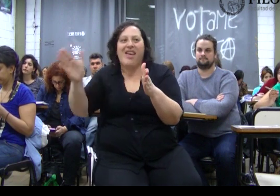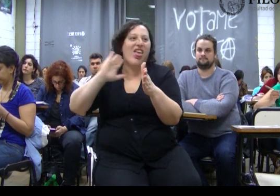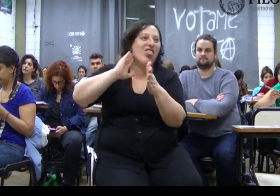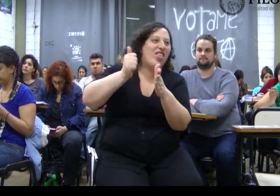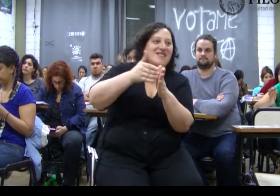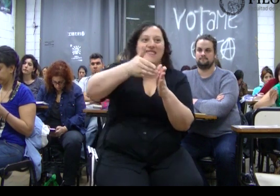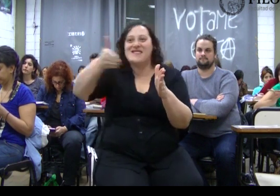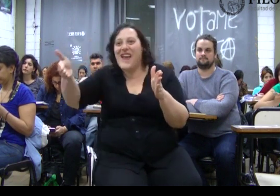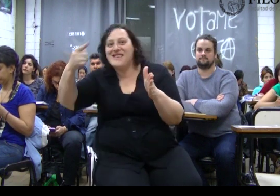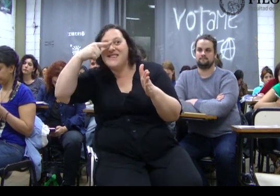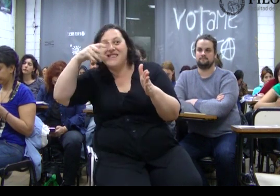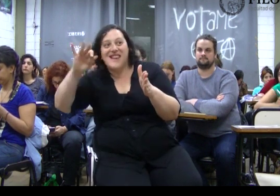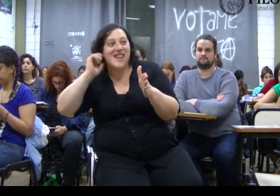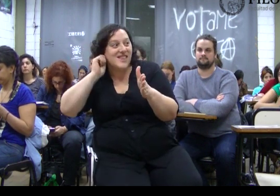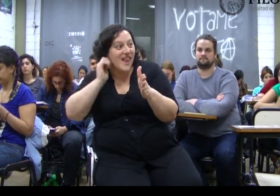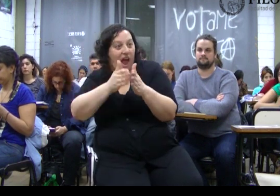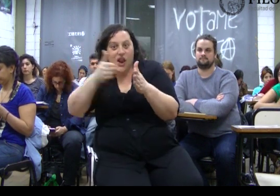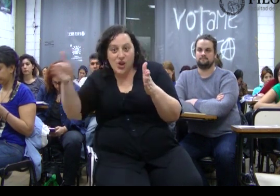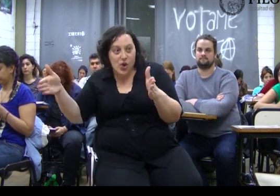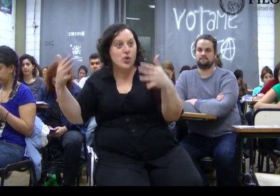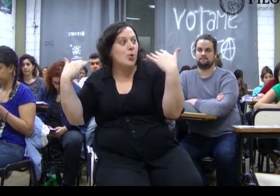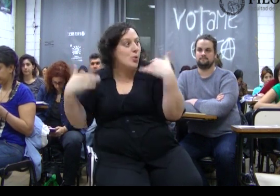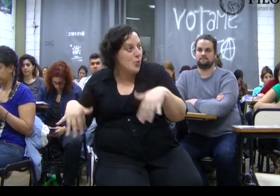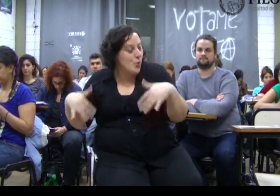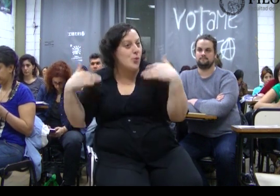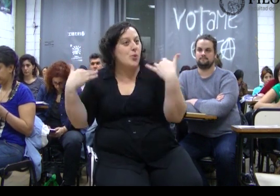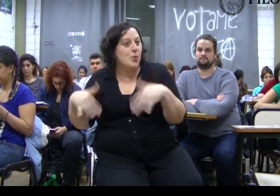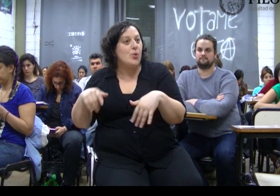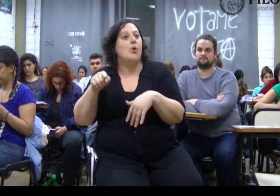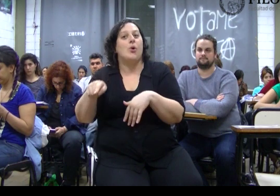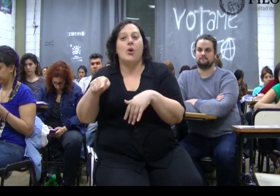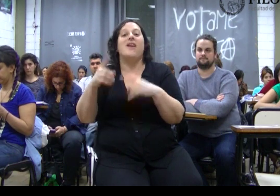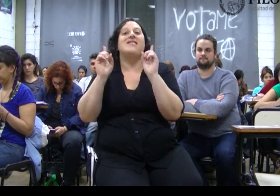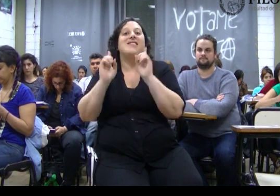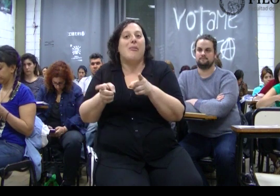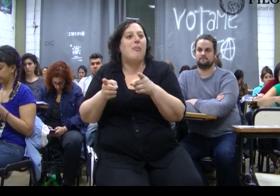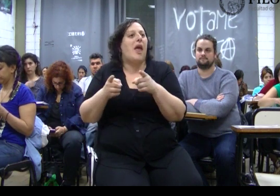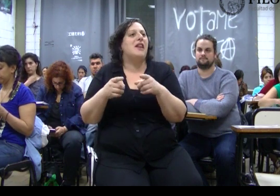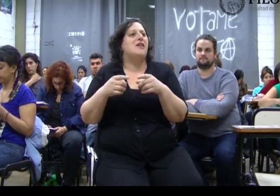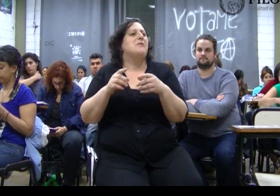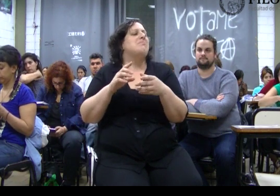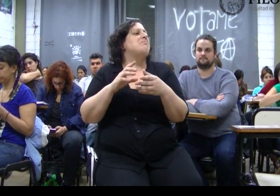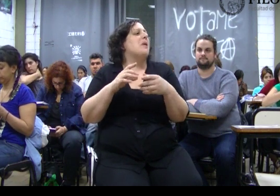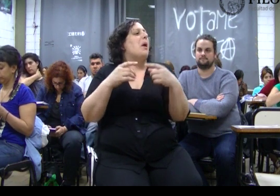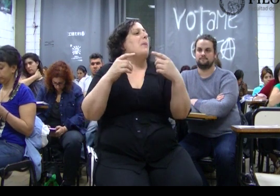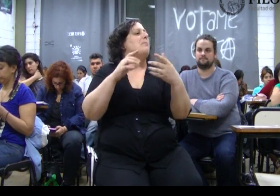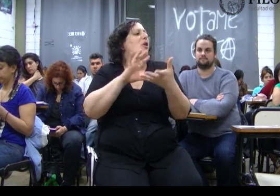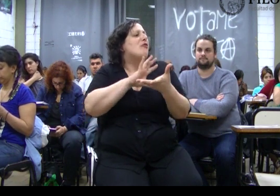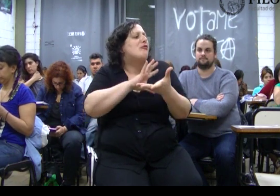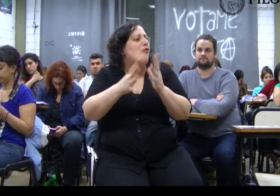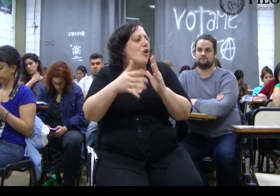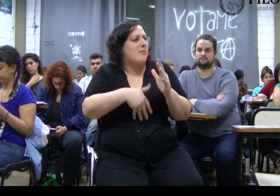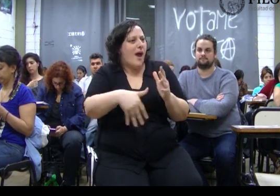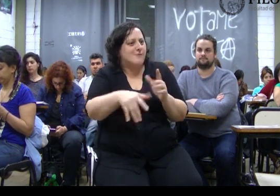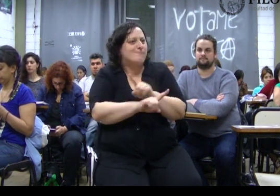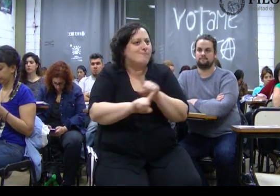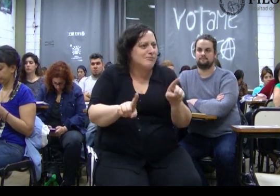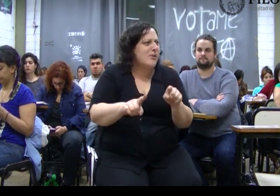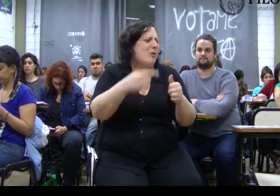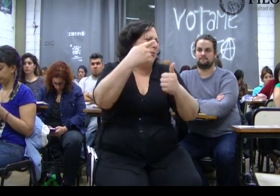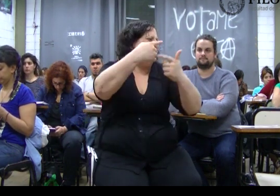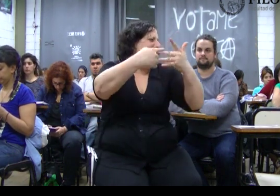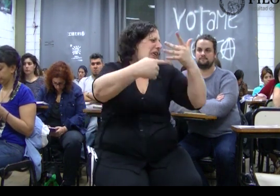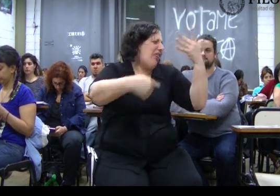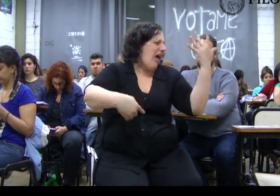años, ¿no? Con una cantidad de métodos para explorar, para contar. Una